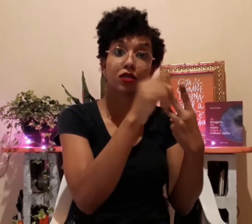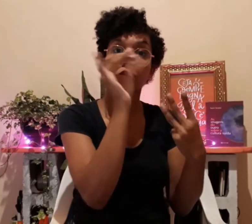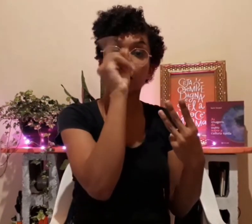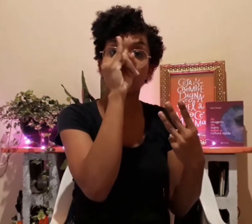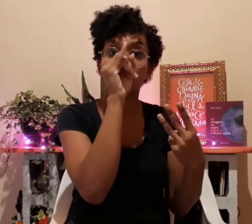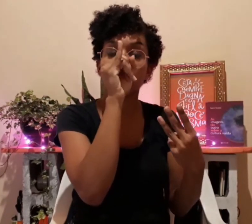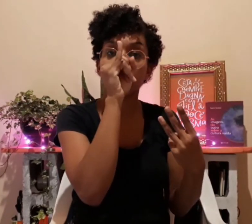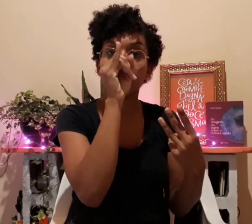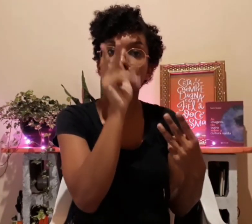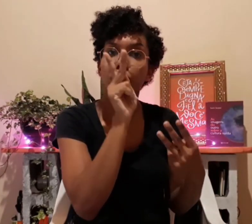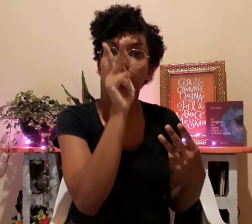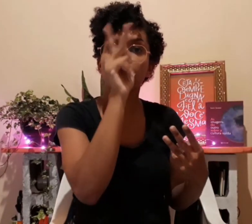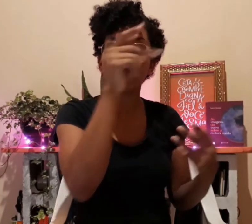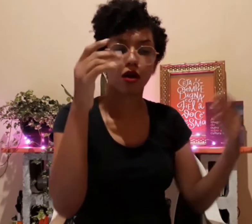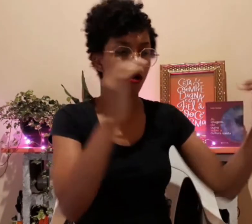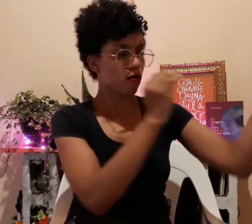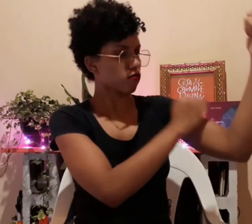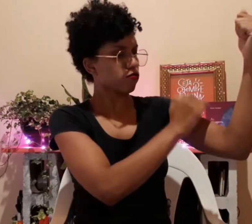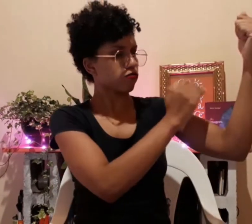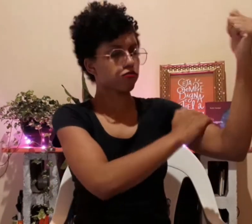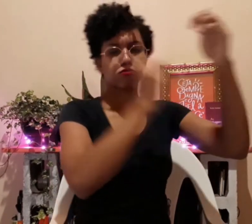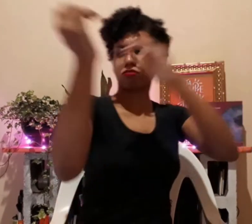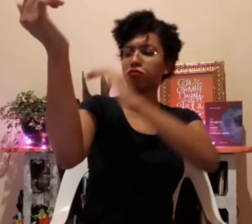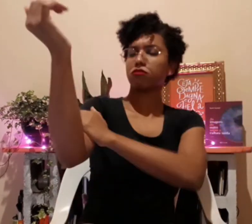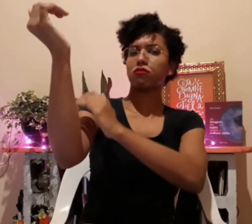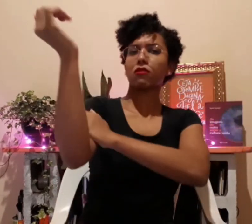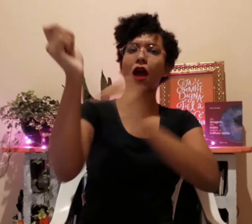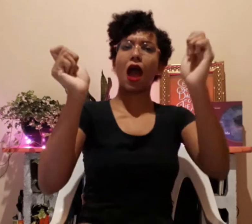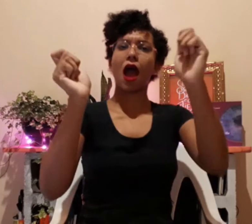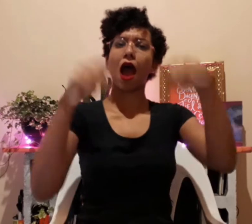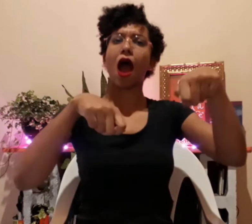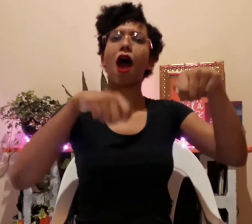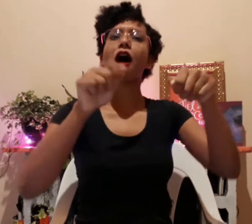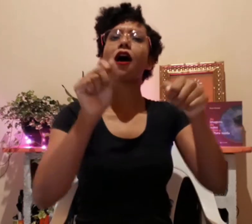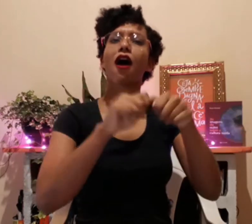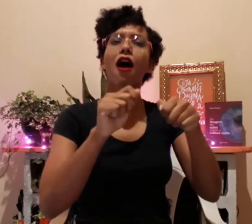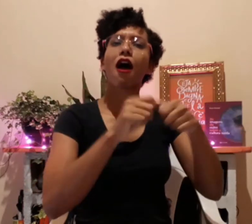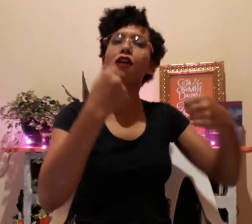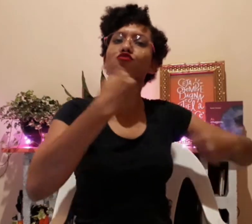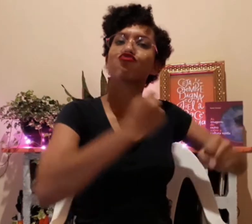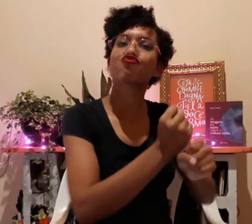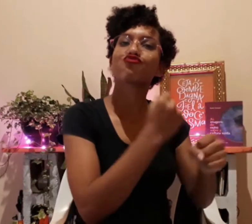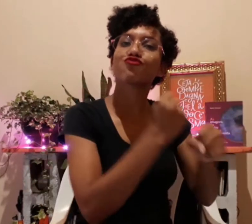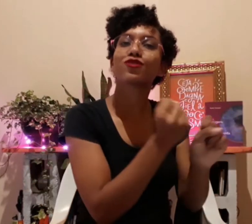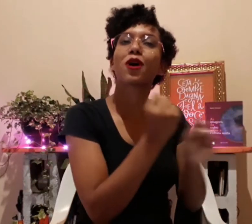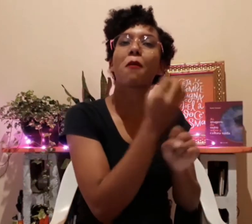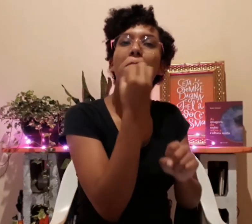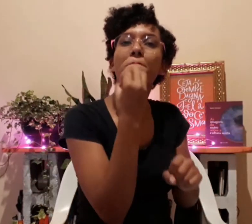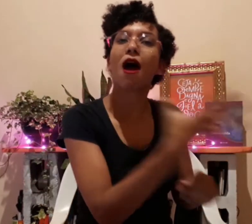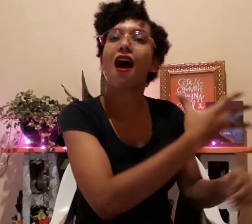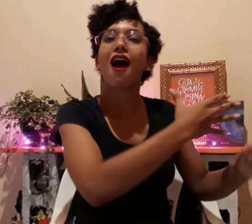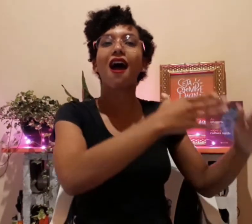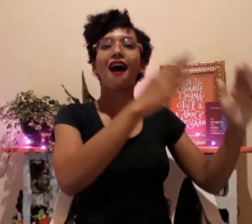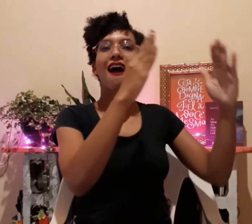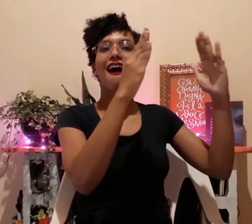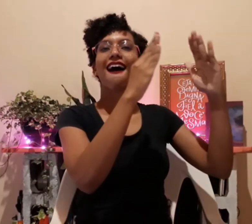O terceiro porquinho fez a casa com competência, construiu muito bem aquela casa.